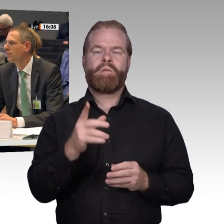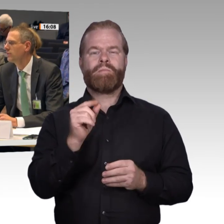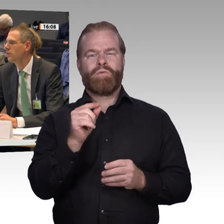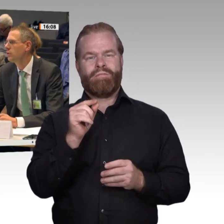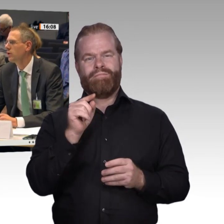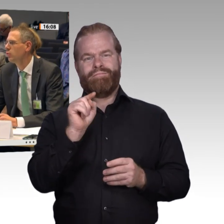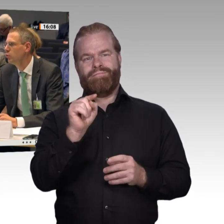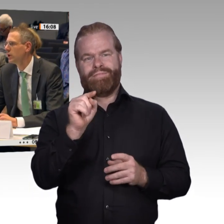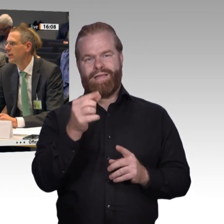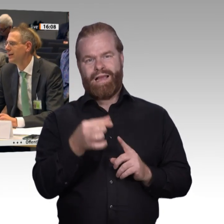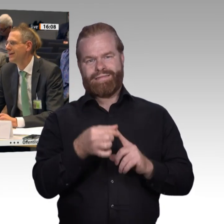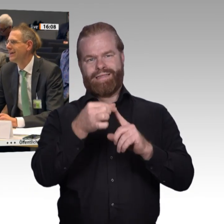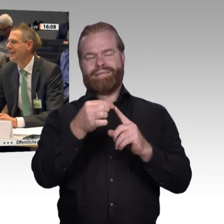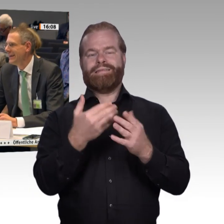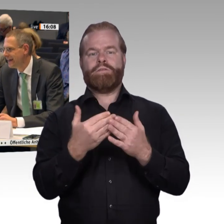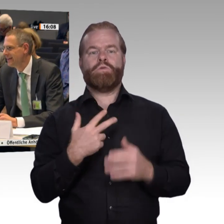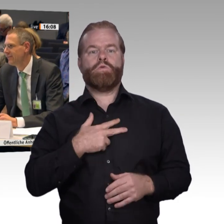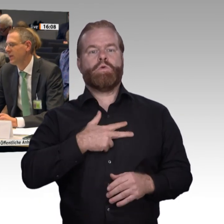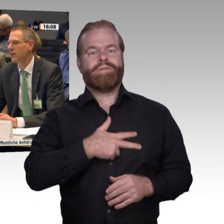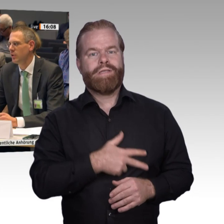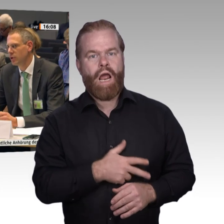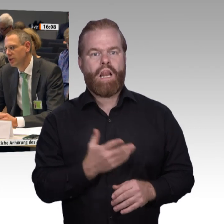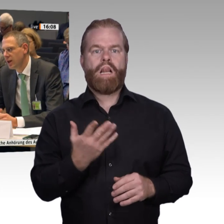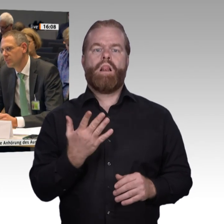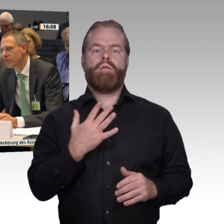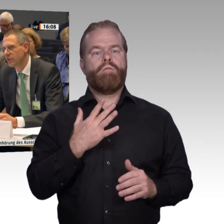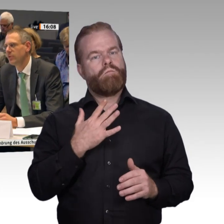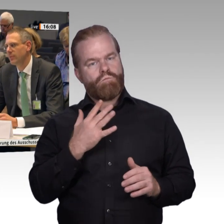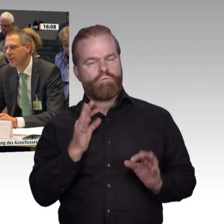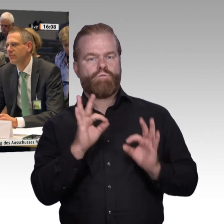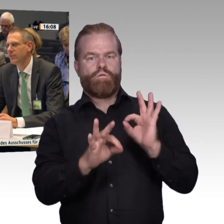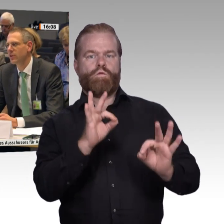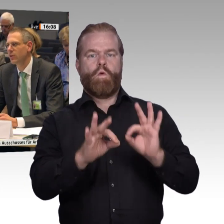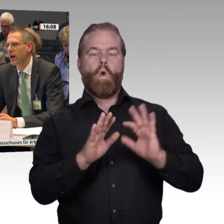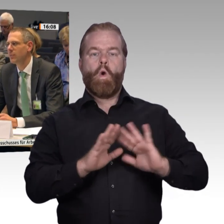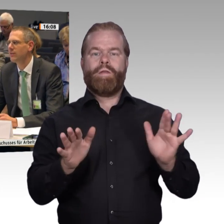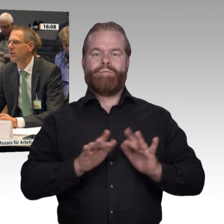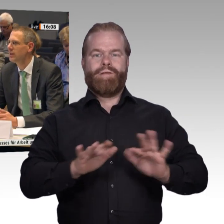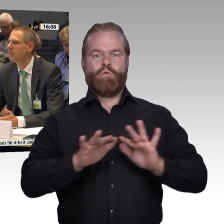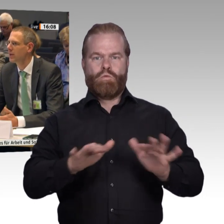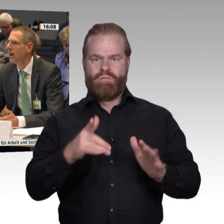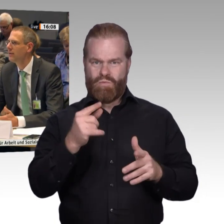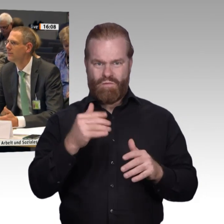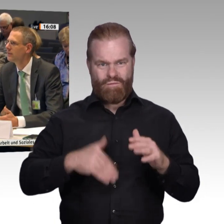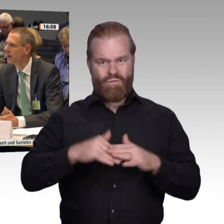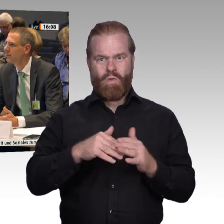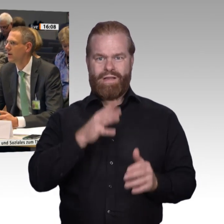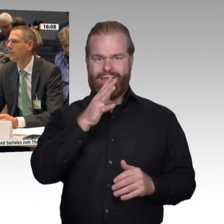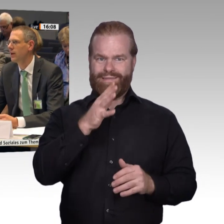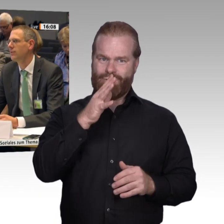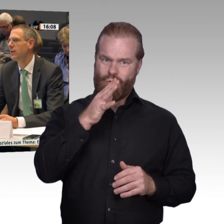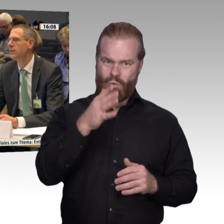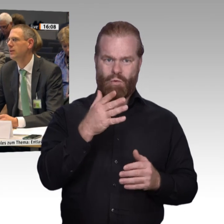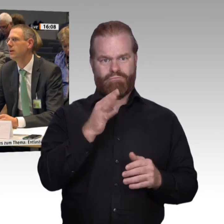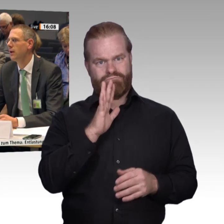voll aufs Risiko der Kommunen. Ehrlicher wäre, man würde innerhalb des Systems der Pflegeversicherung arbeiten, weil dann eben klar ist, dann habe ich